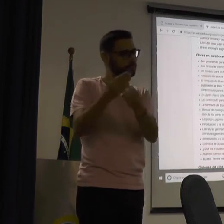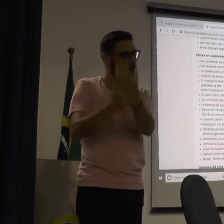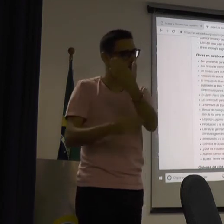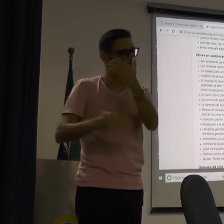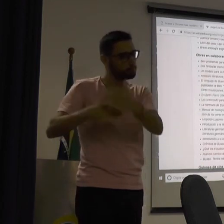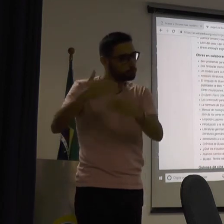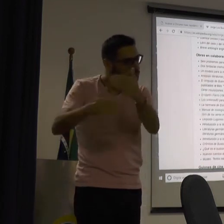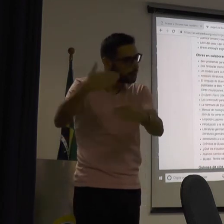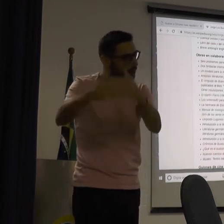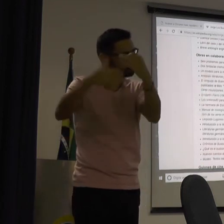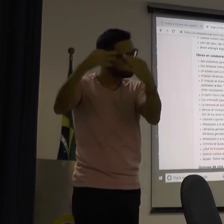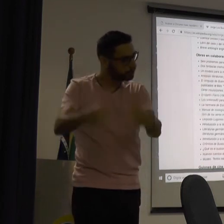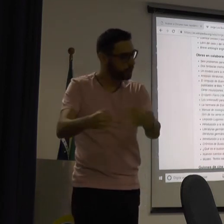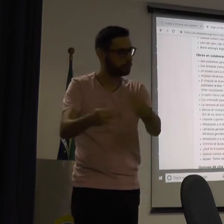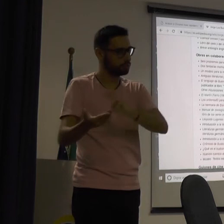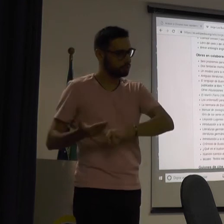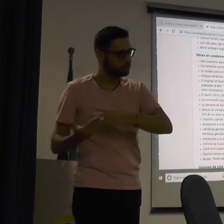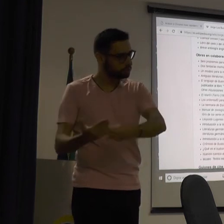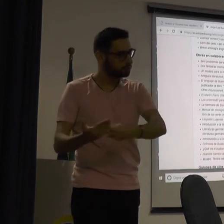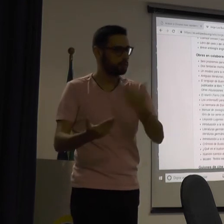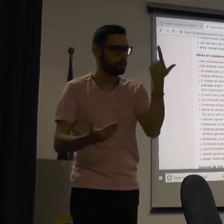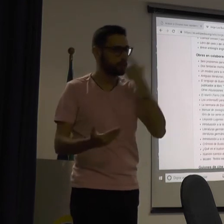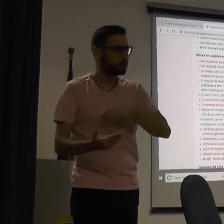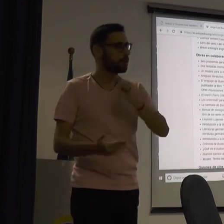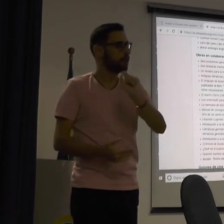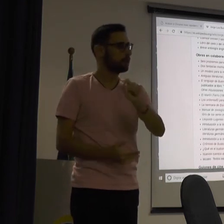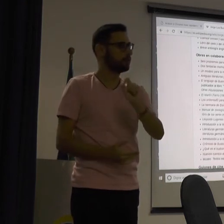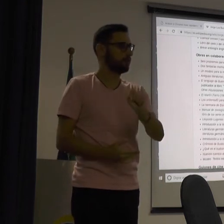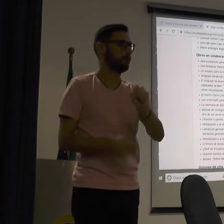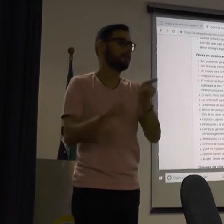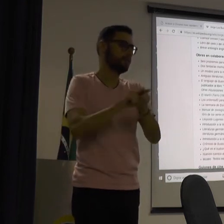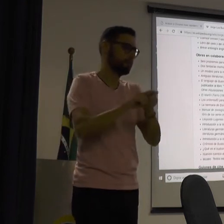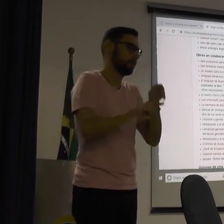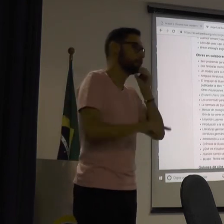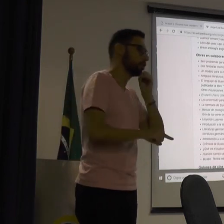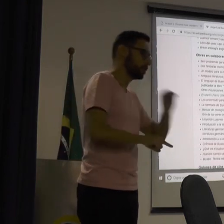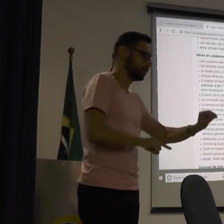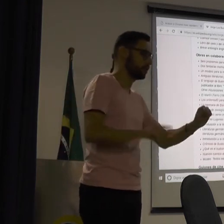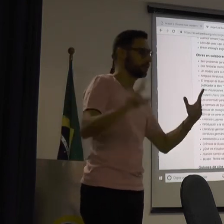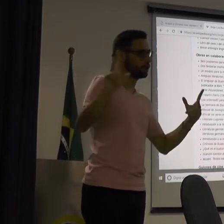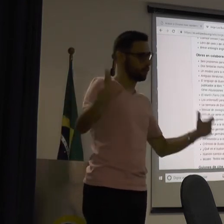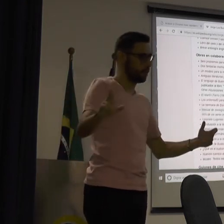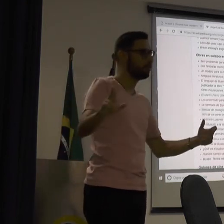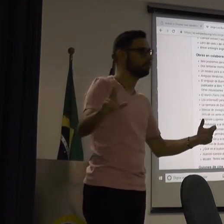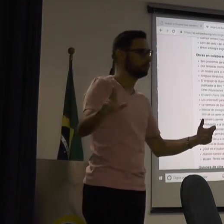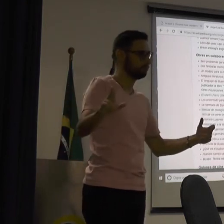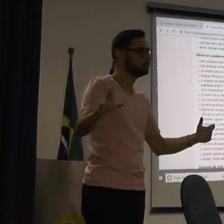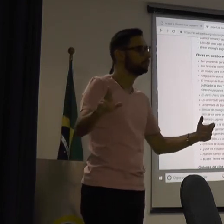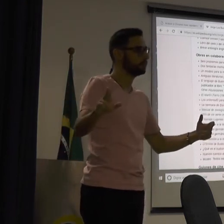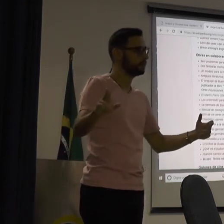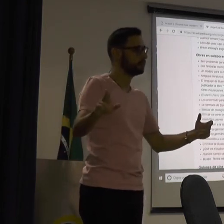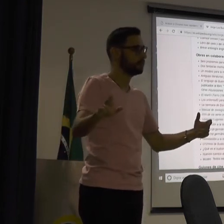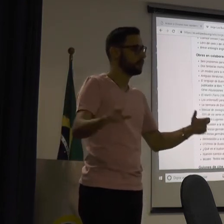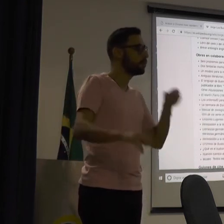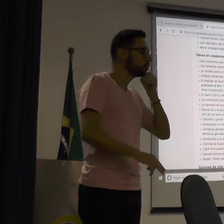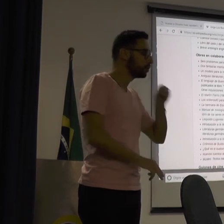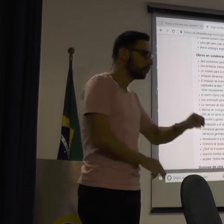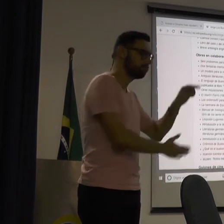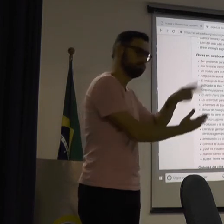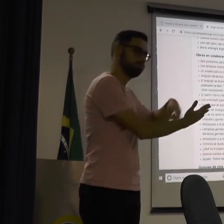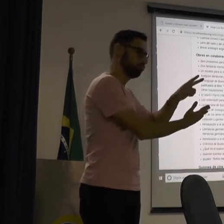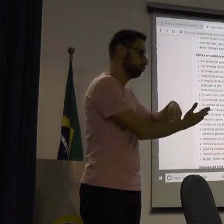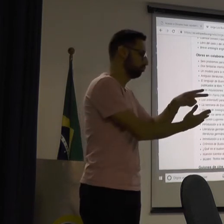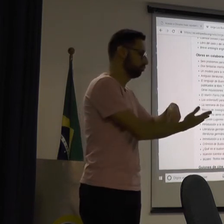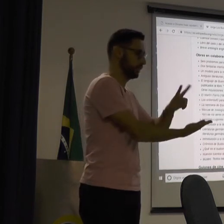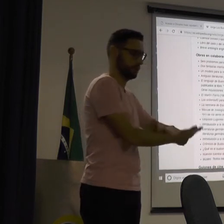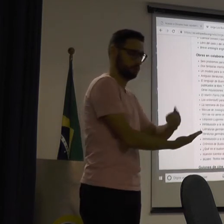da tradução ele podia escapar. O Machado também viu isso, né? Tanto que o Machado lia muita tradução,